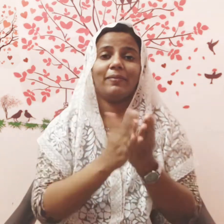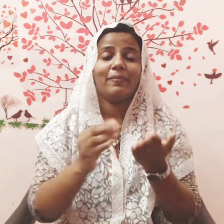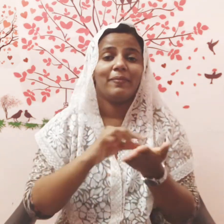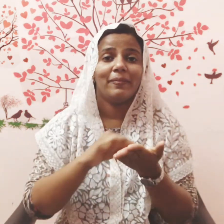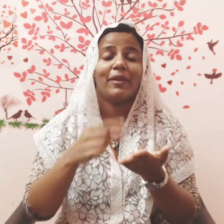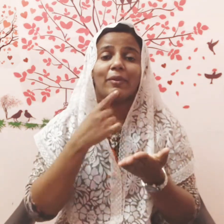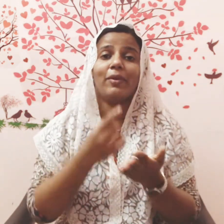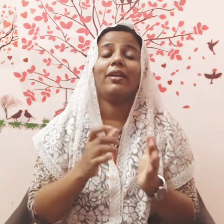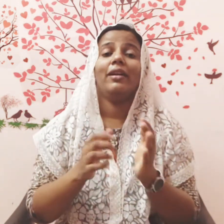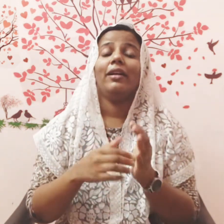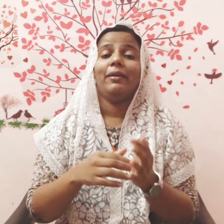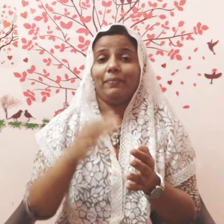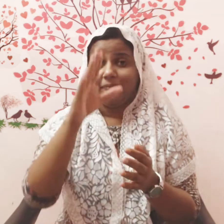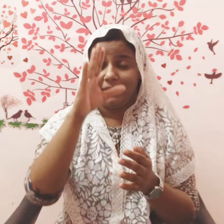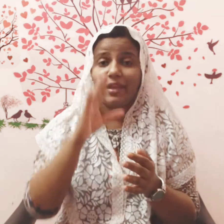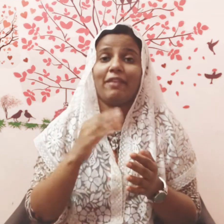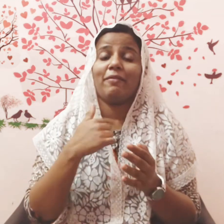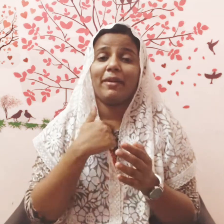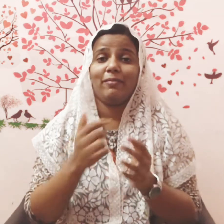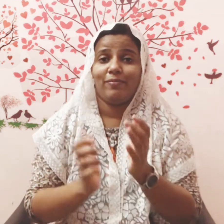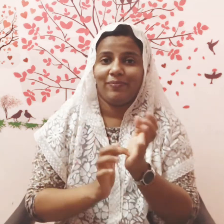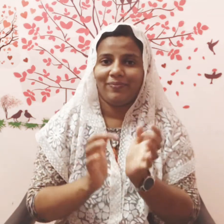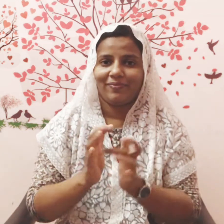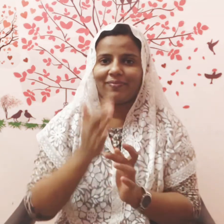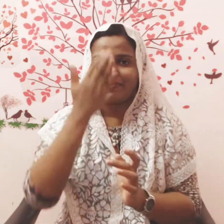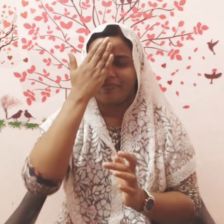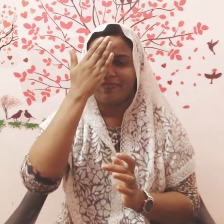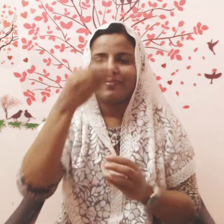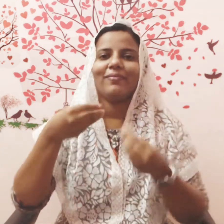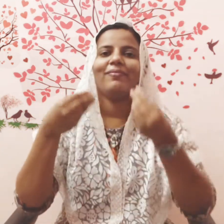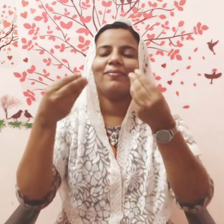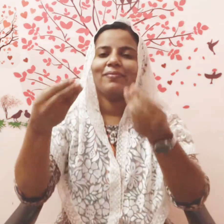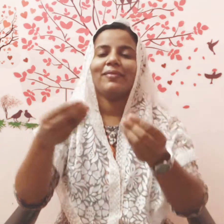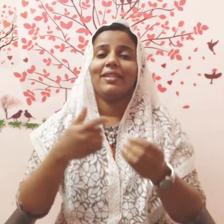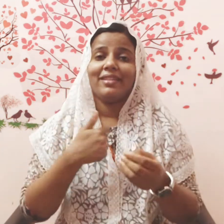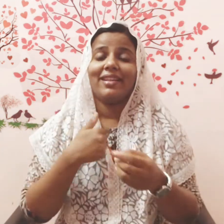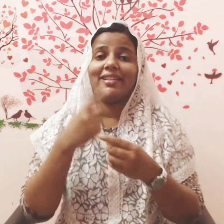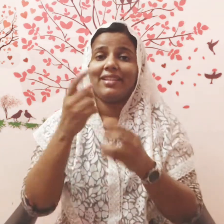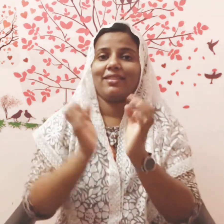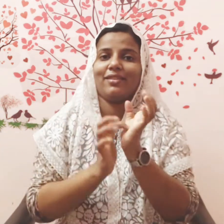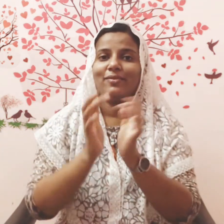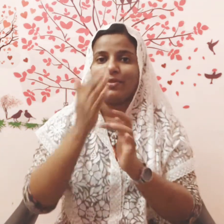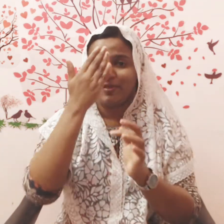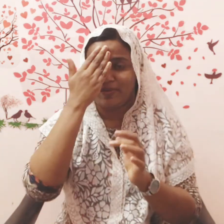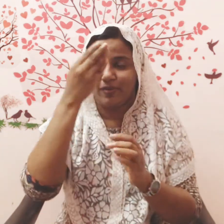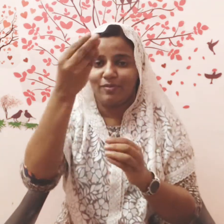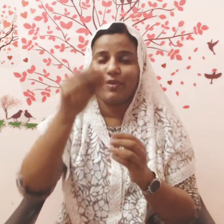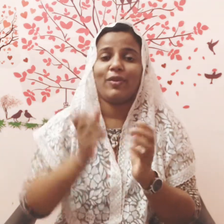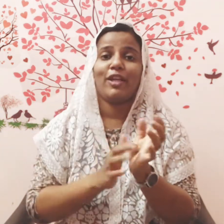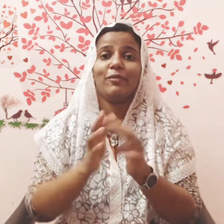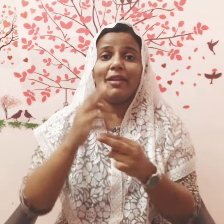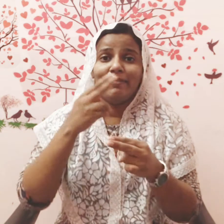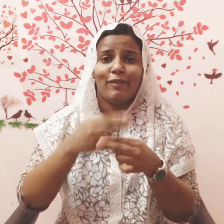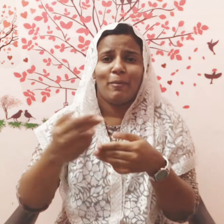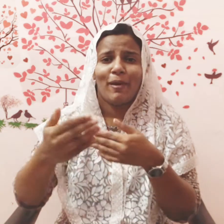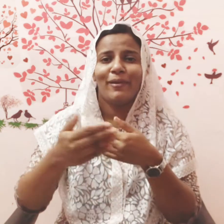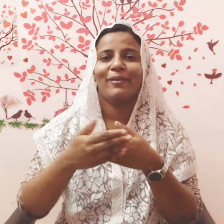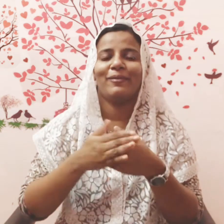75-ാം സങ്കീർത്തനത്തിൽ ഇങ്ങനെ പറഞ്ഞത്, ദൈവമേ, ഞങ്ങൾ അങ്ങേക്ക് സ്തോത്രം ചെയ്യുന്നു, ഞങ്ങൾ അങ്ങേക്ക് സ്തോത്രം ചെയ്യുന്നു, അങ്ങയുടെ നാമം